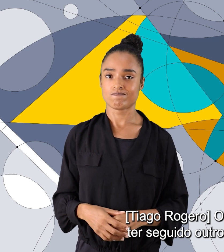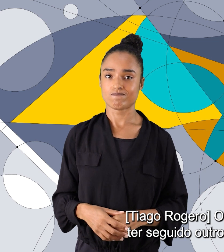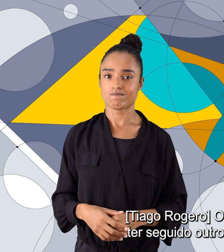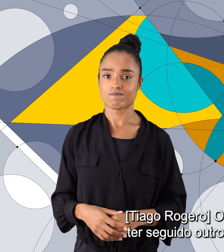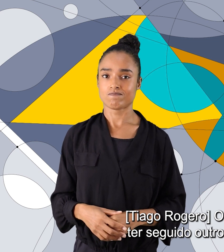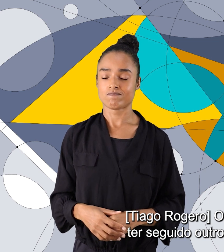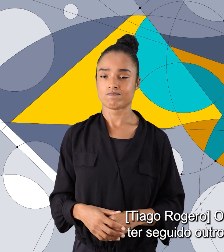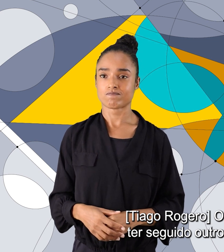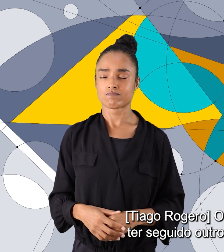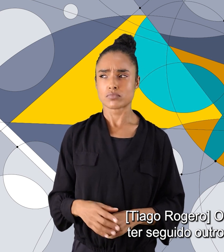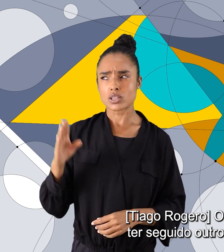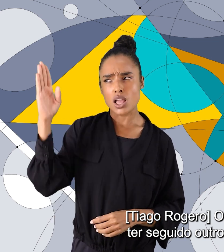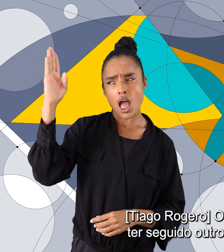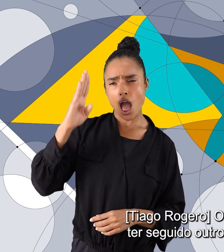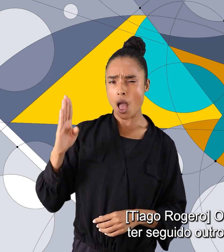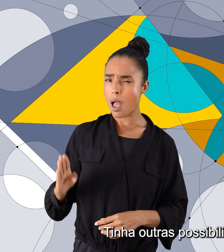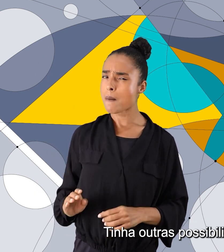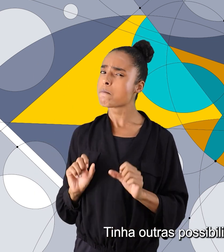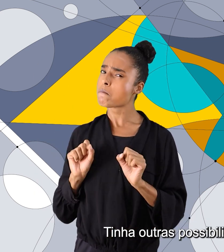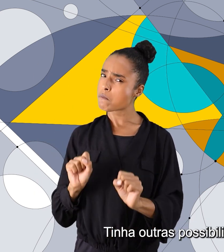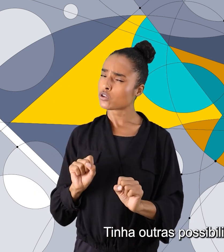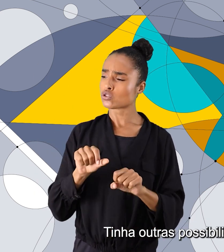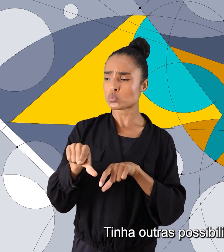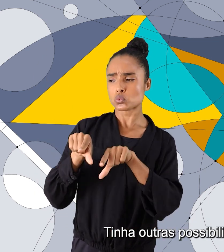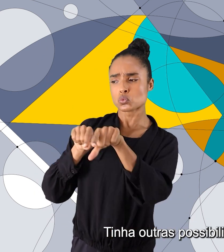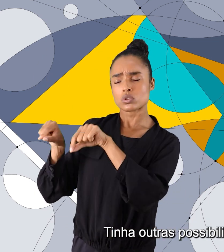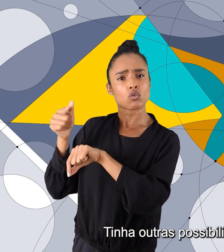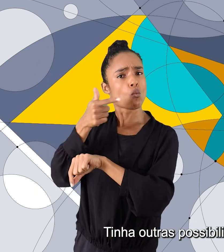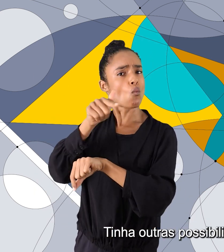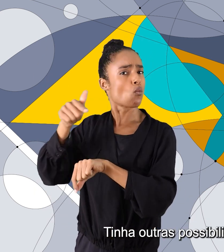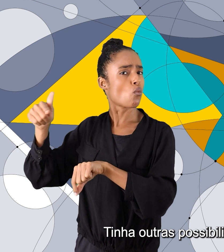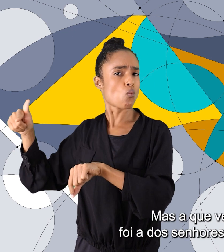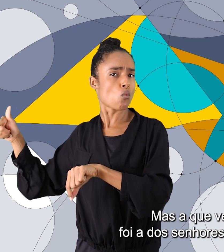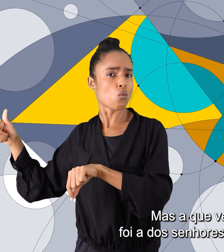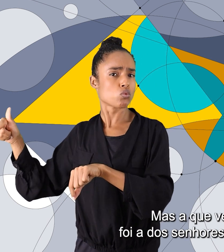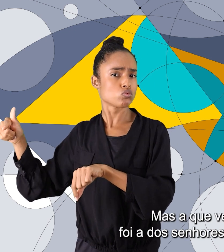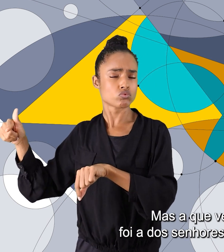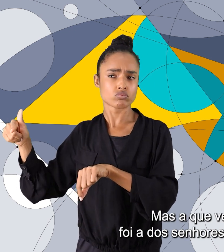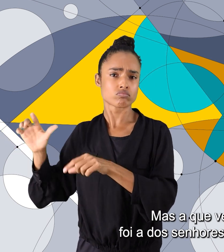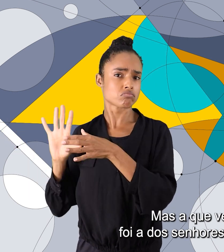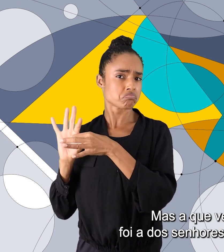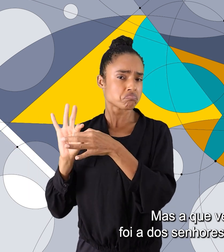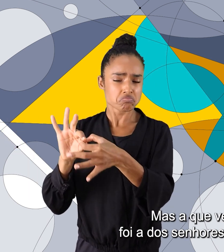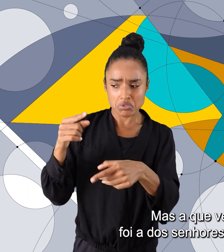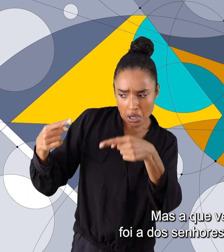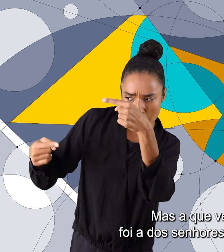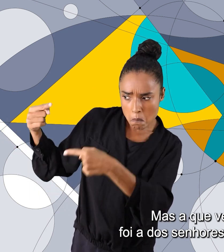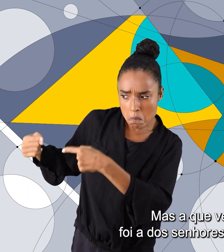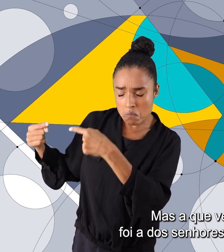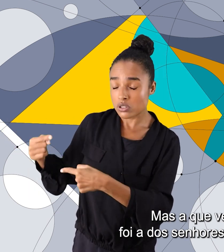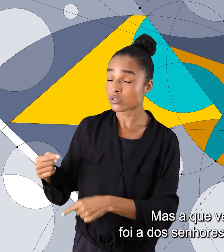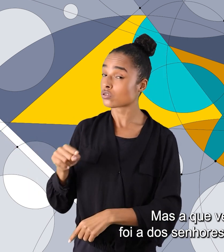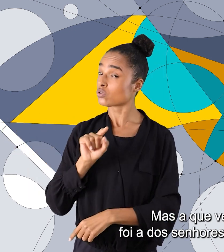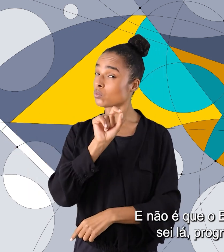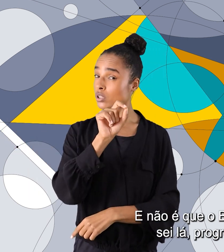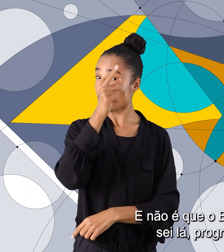O Brasil podia ter seguido outros caminhos. Tinha outras possibilidades de Brasil. Mas a que venceu foi a dos senhores de